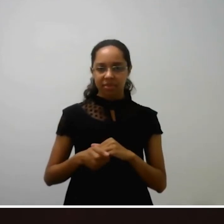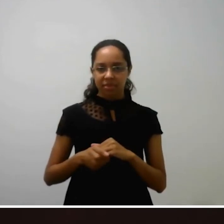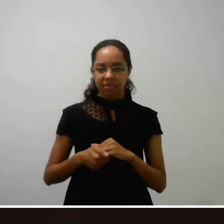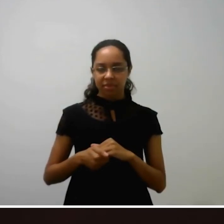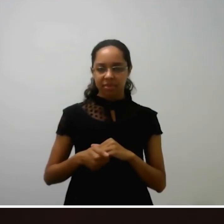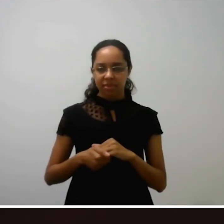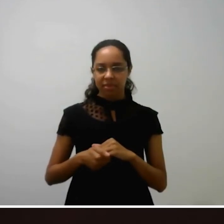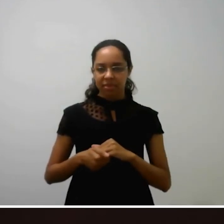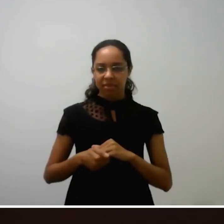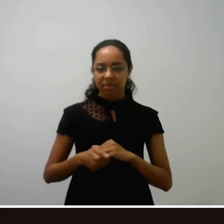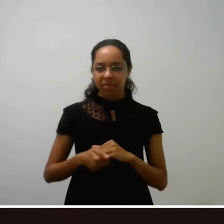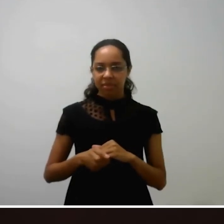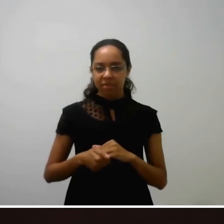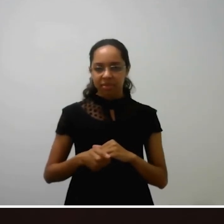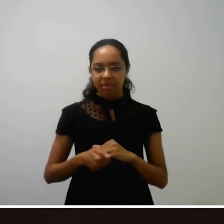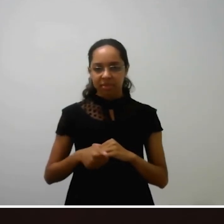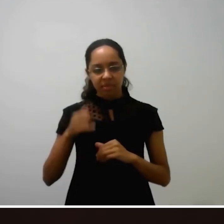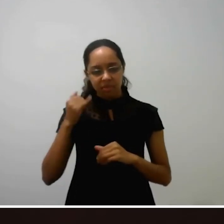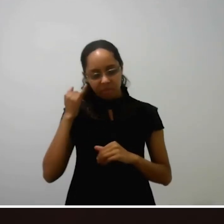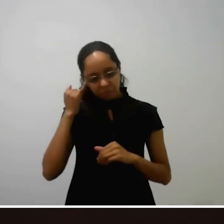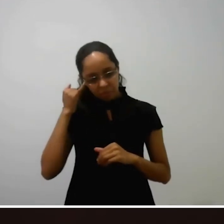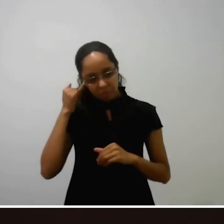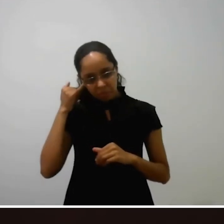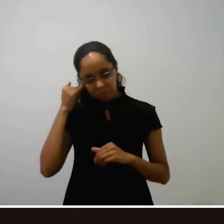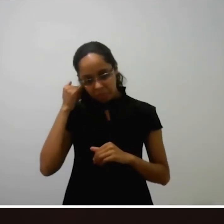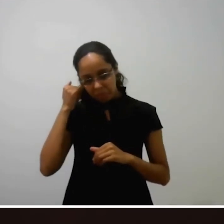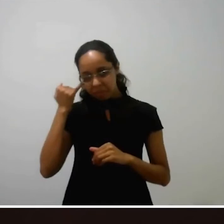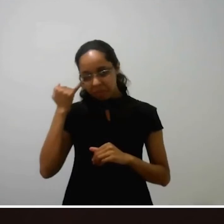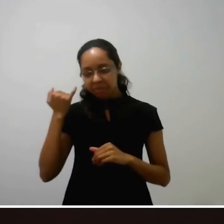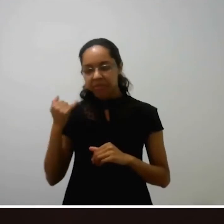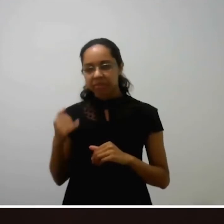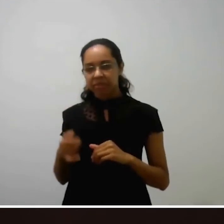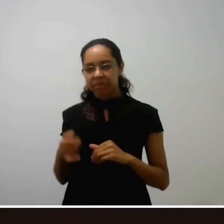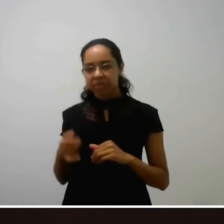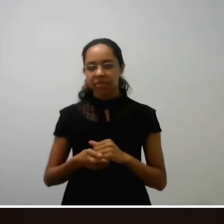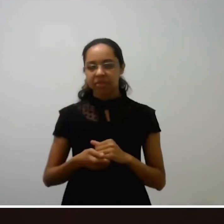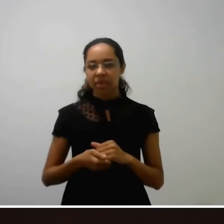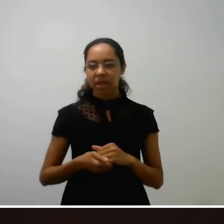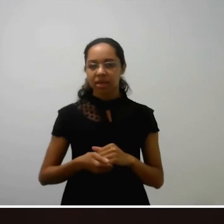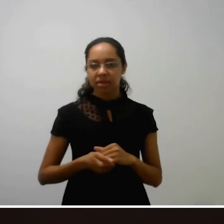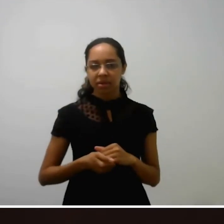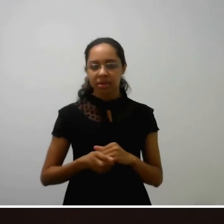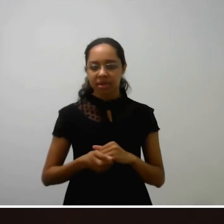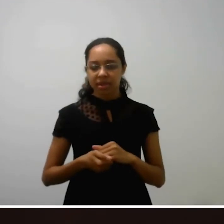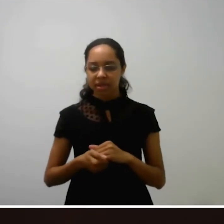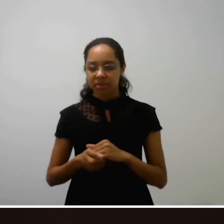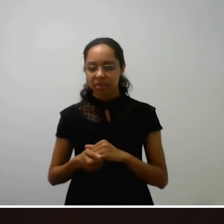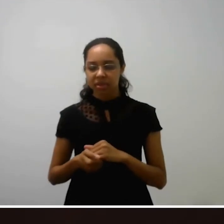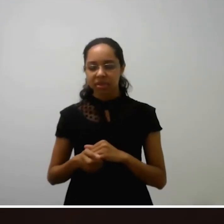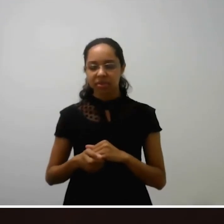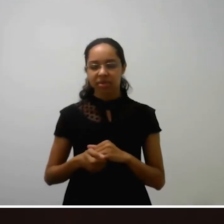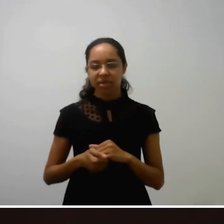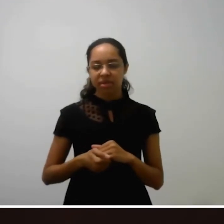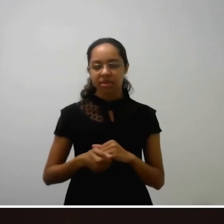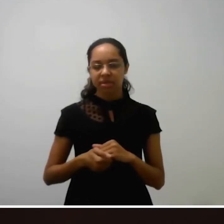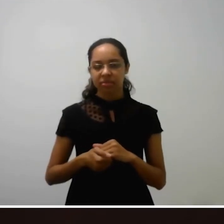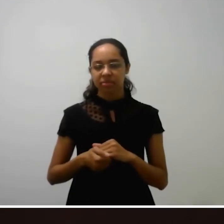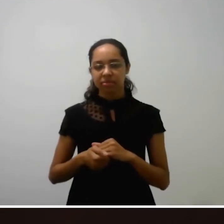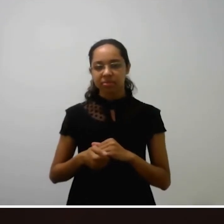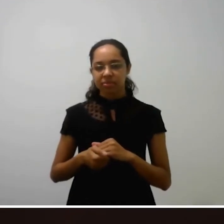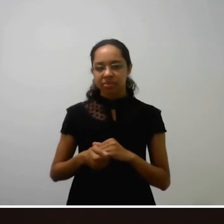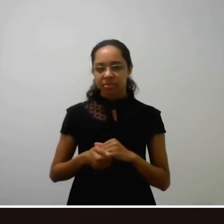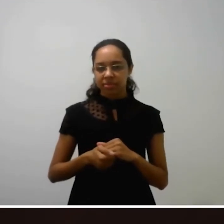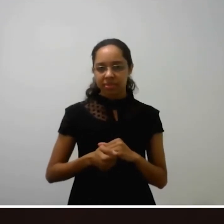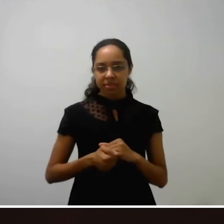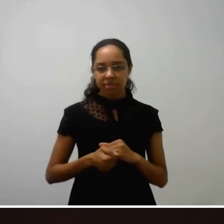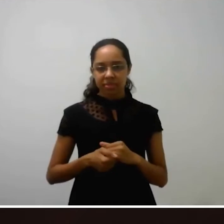E os líderes feudais, especialmente os condes de Toulouse e de Foix, apesar de respeitarem o